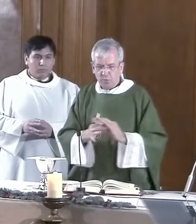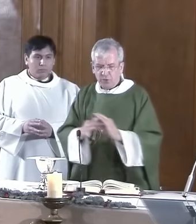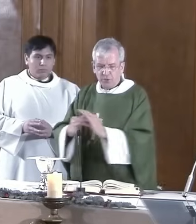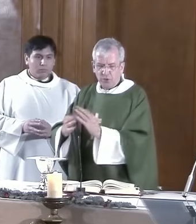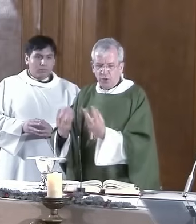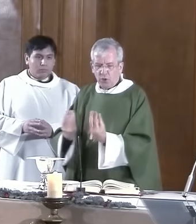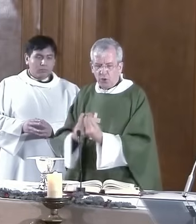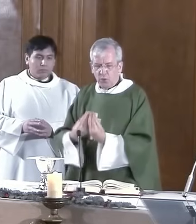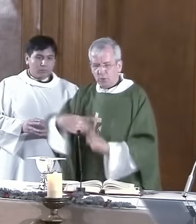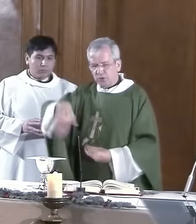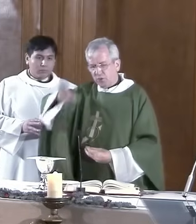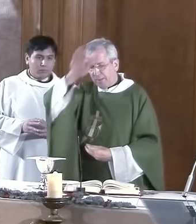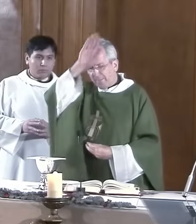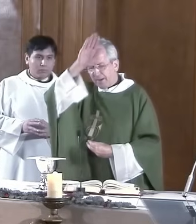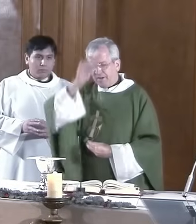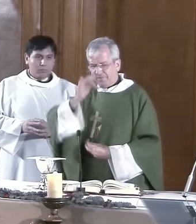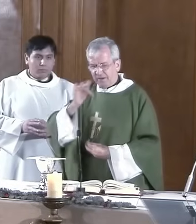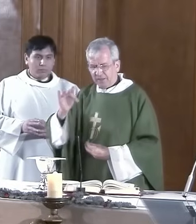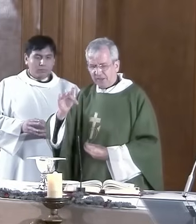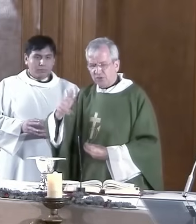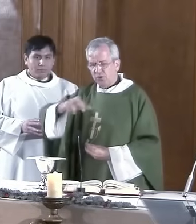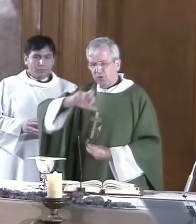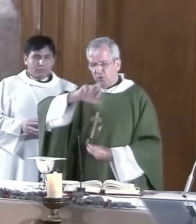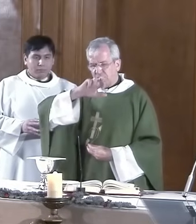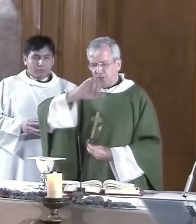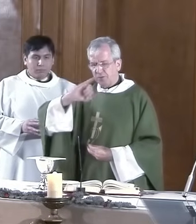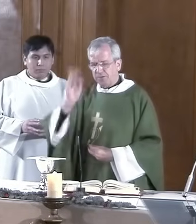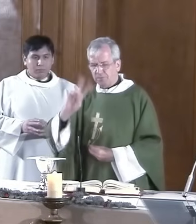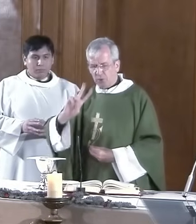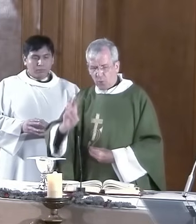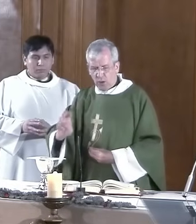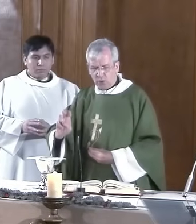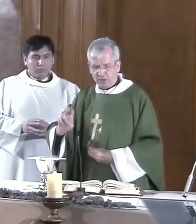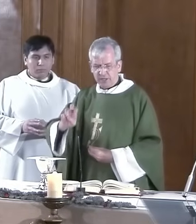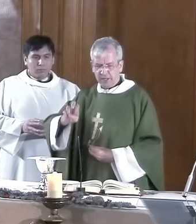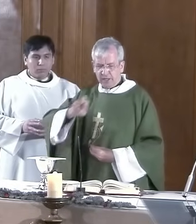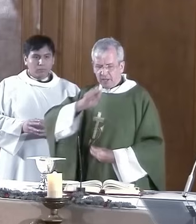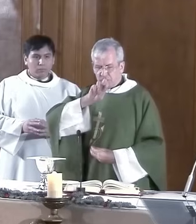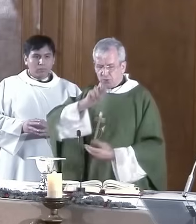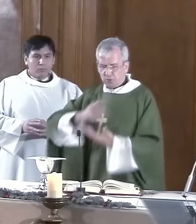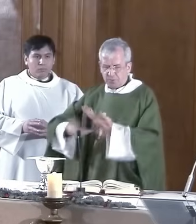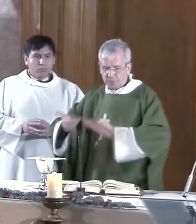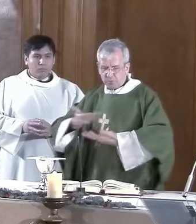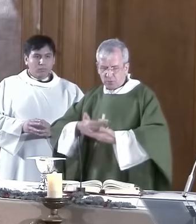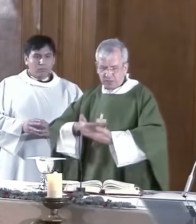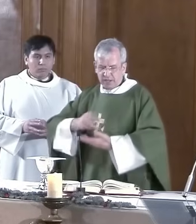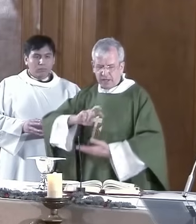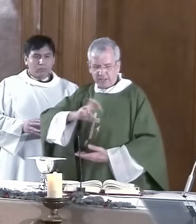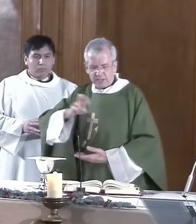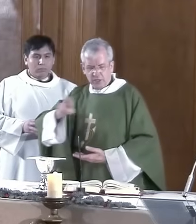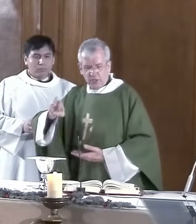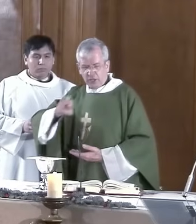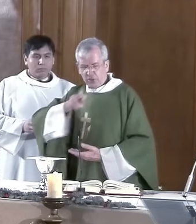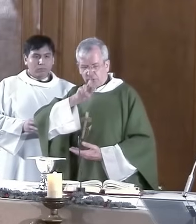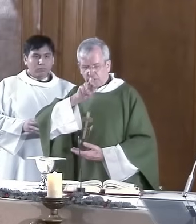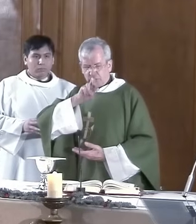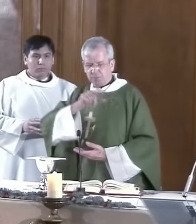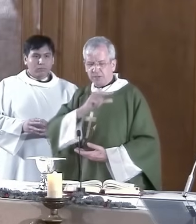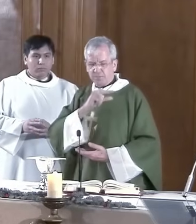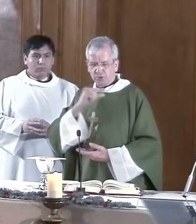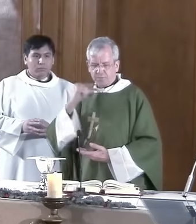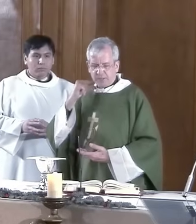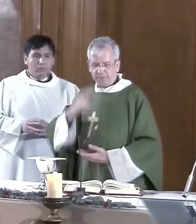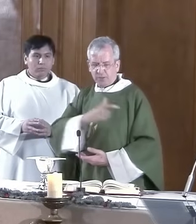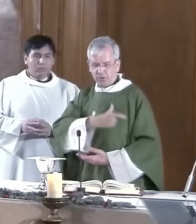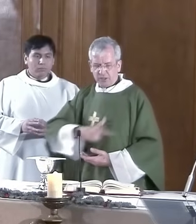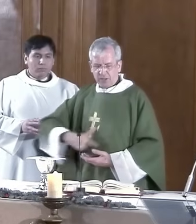la comunión con nuestro Papa Francisco, nuestro Obispo Juan José, sus obispos auxiliares y todos los